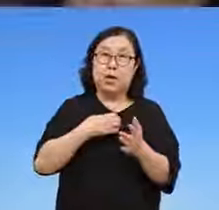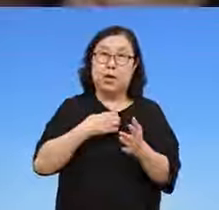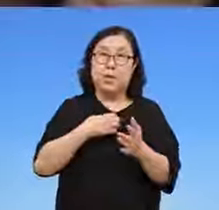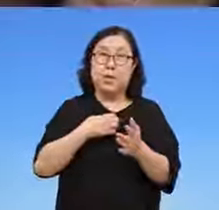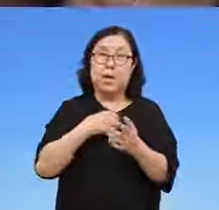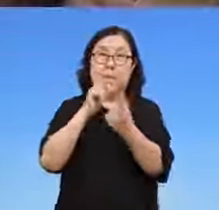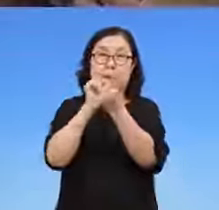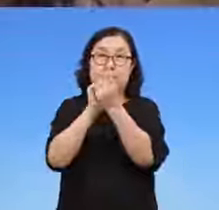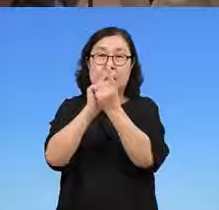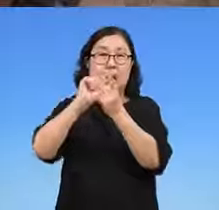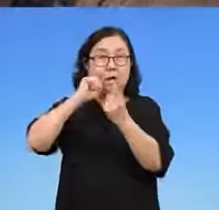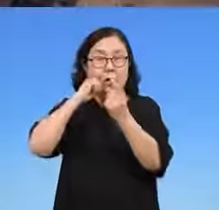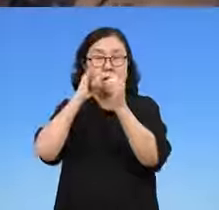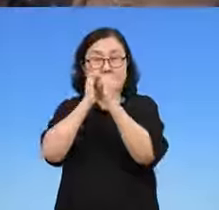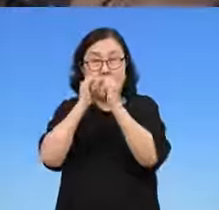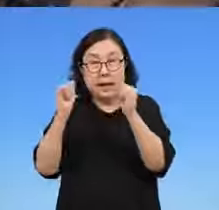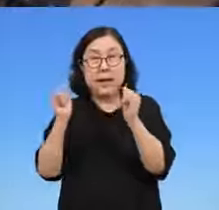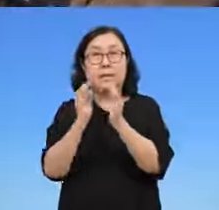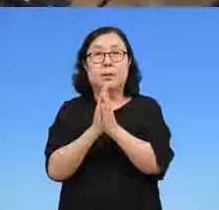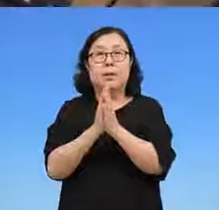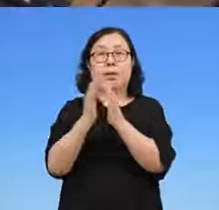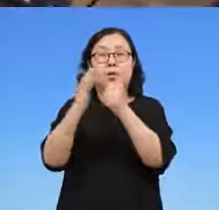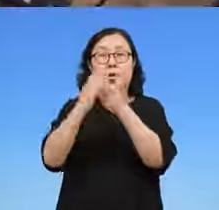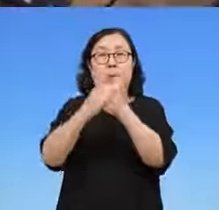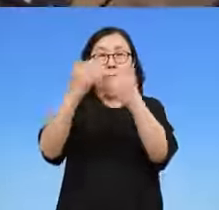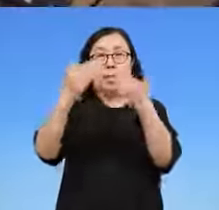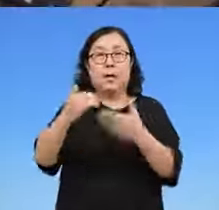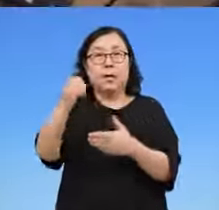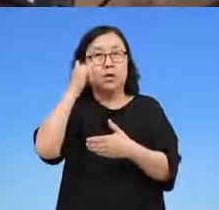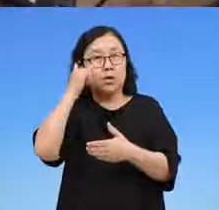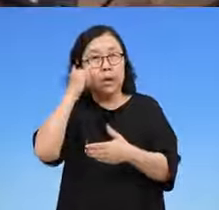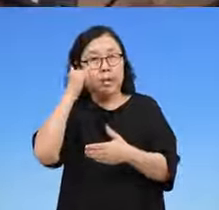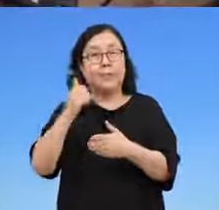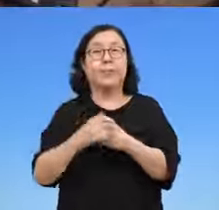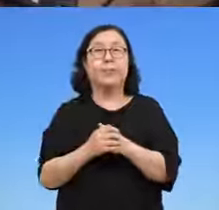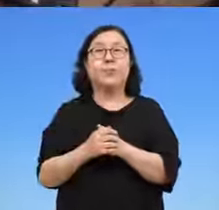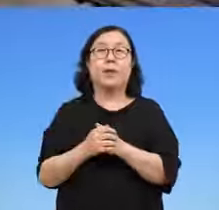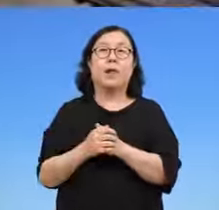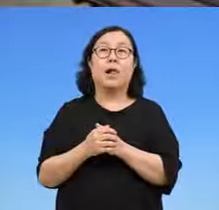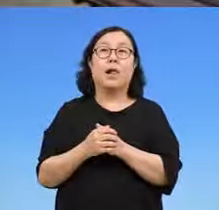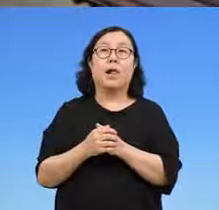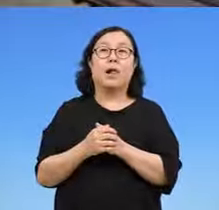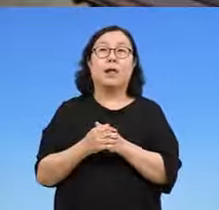긴급한 위기에 처한 어려운 이웃들을 도와달라는 전화가 쉼없이 울립니다.